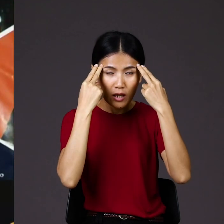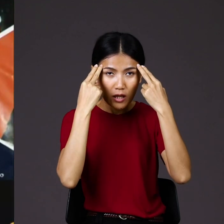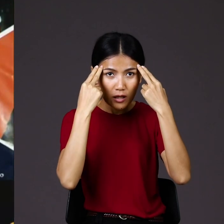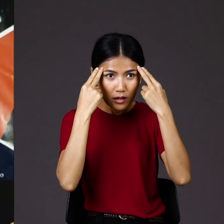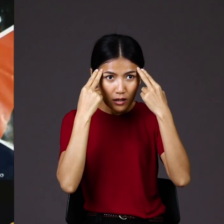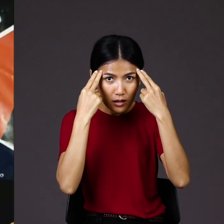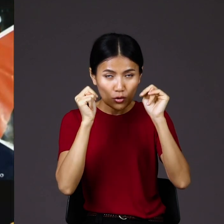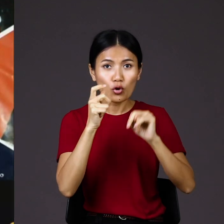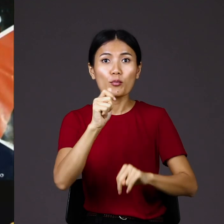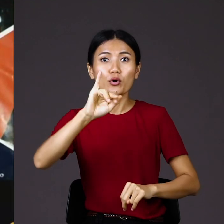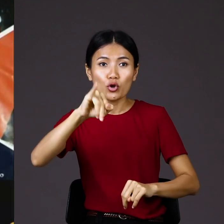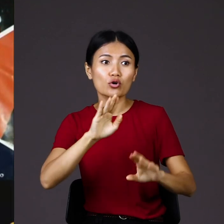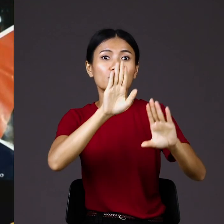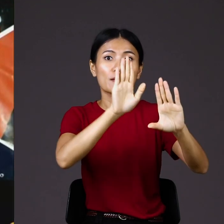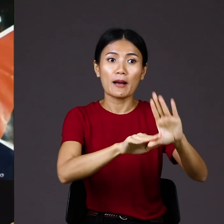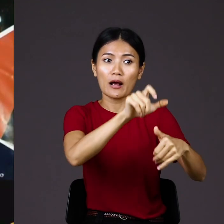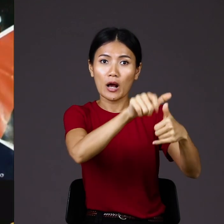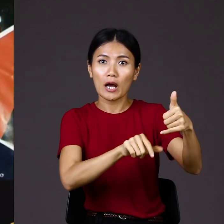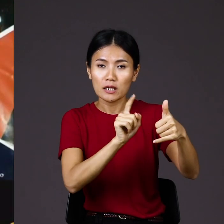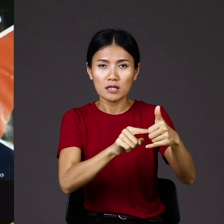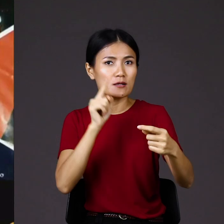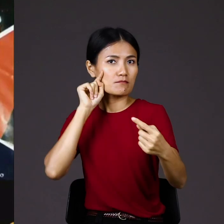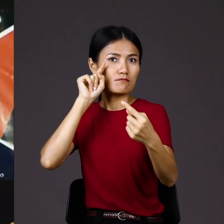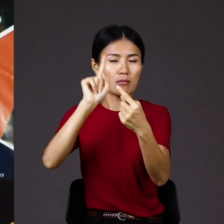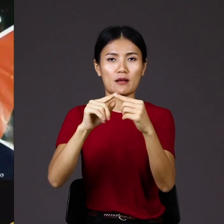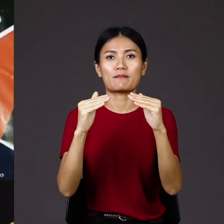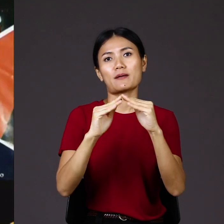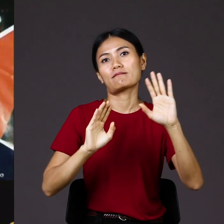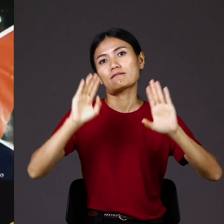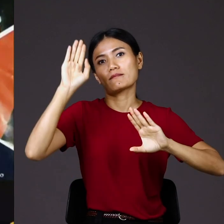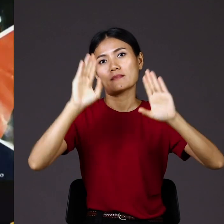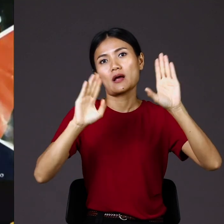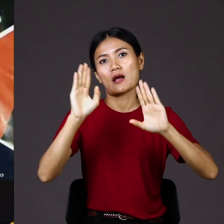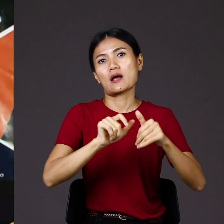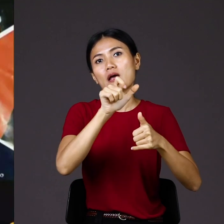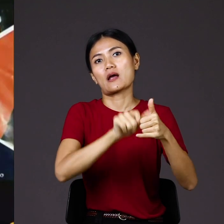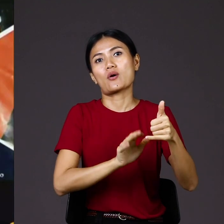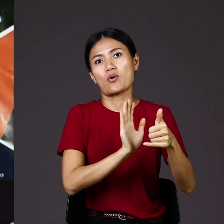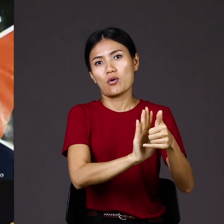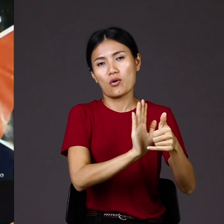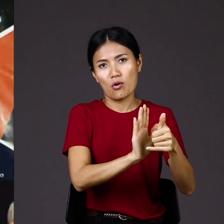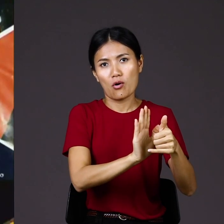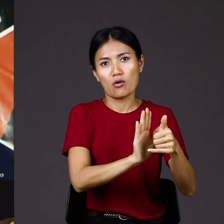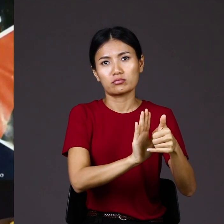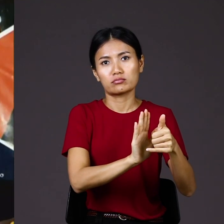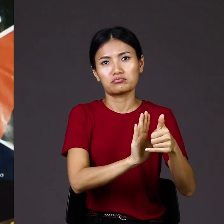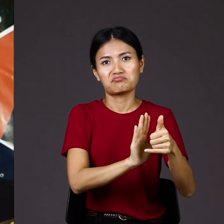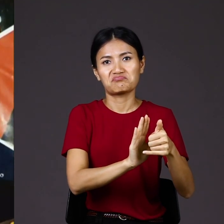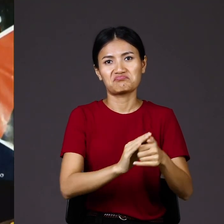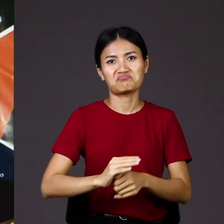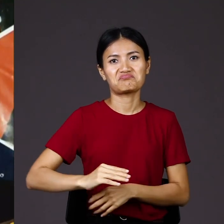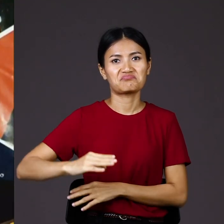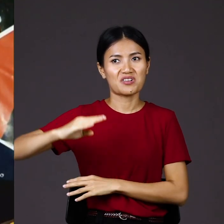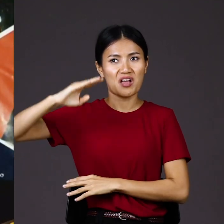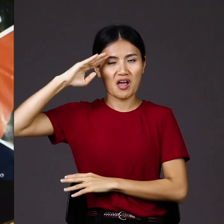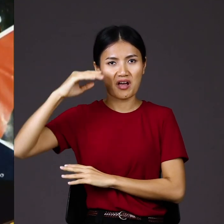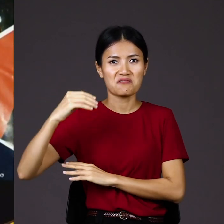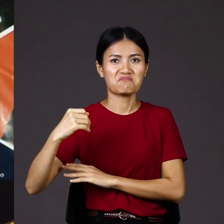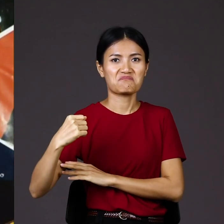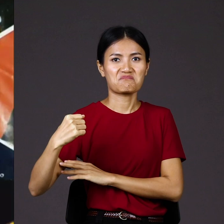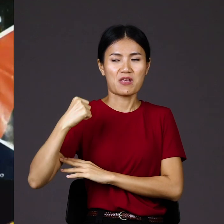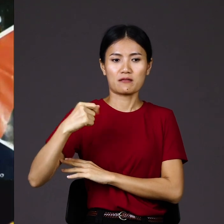ที่มีจุดยืนชัดเจนที่สุดในด้านประชาธิปไตยเป็นคนที่มีจุดยืนชัดเจนที่สุดในการ